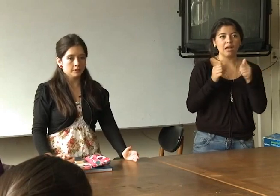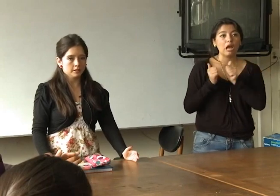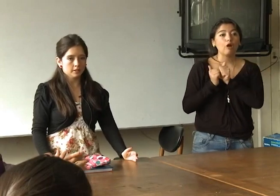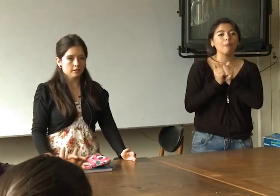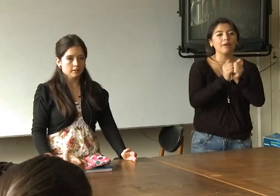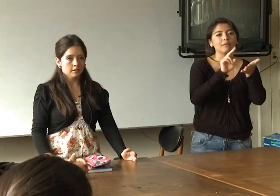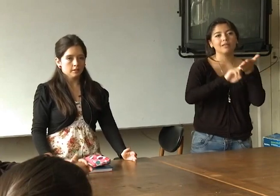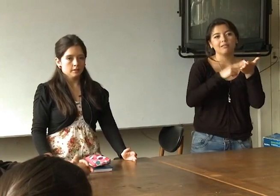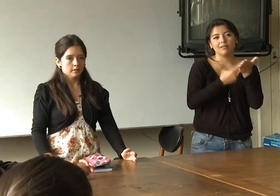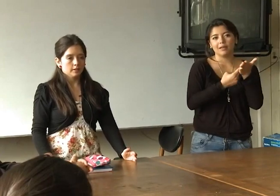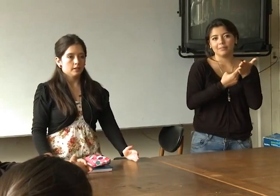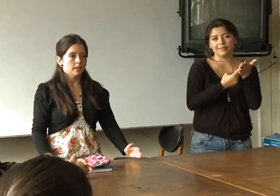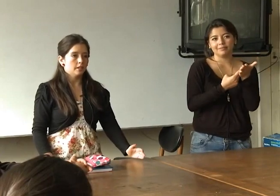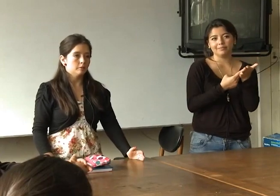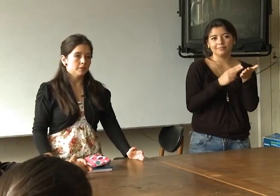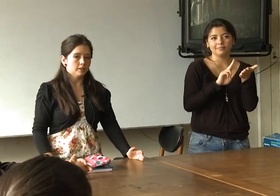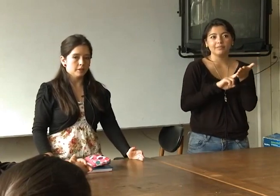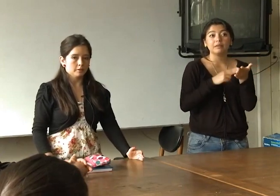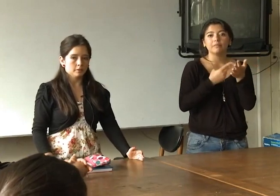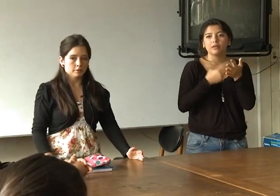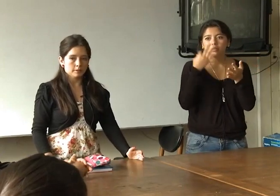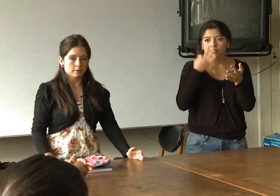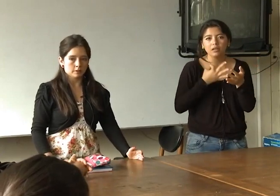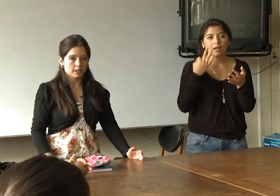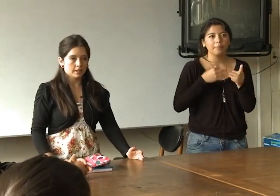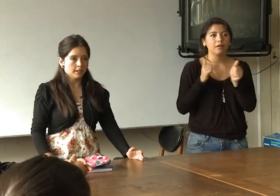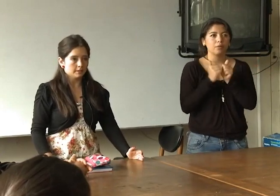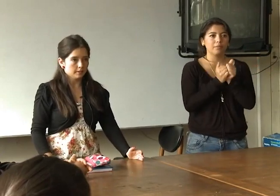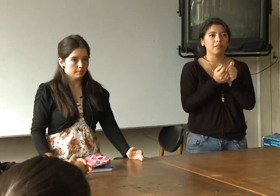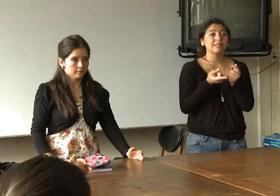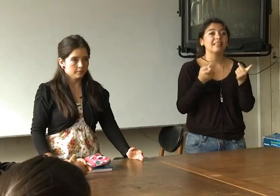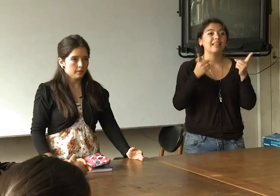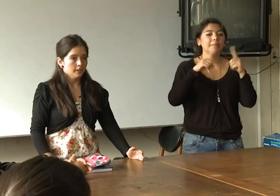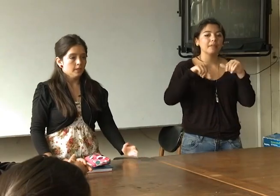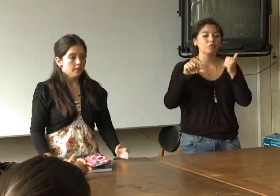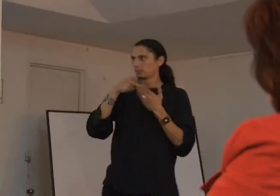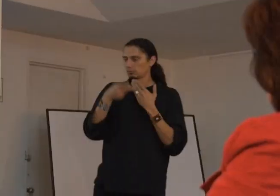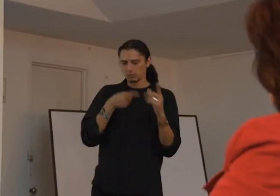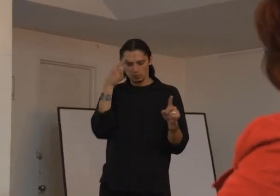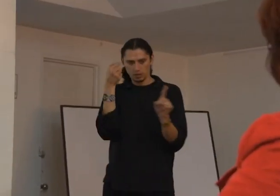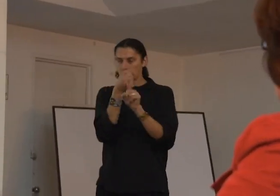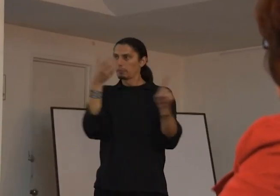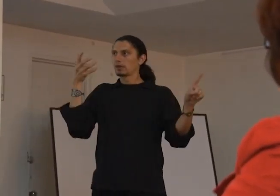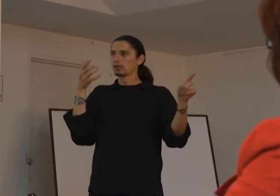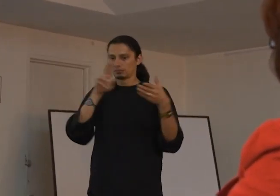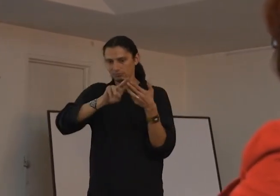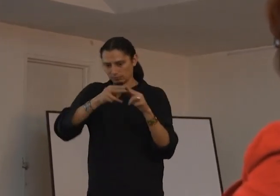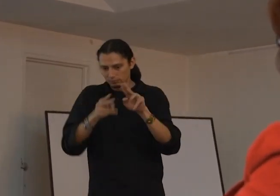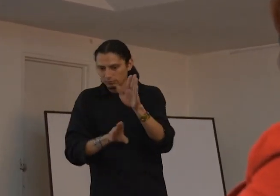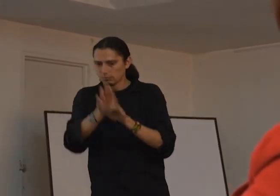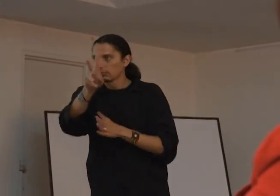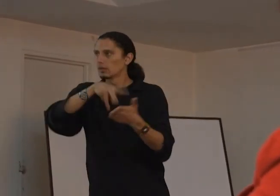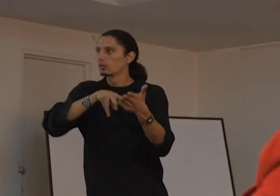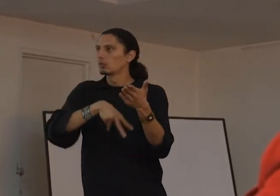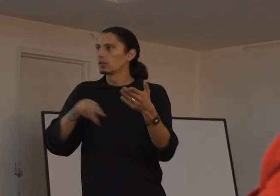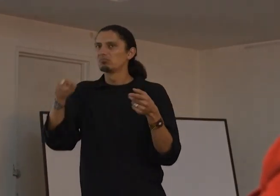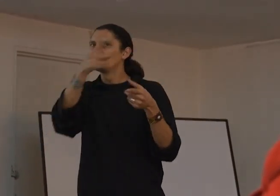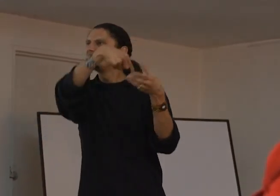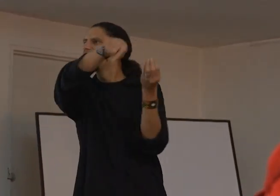intérprete y el acompañamiento del profesor de la clase. Al ser un mediador comunicativo, relaciona a la